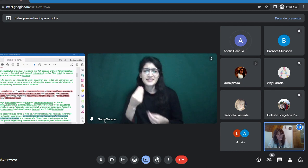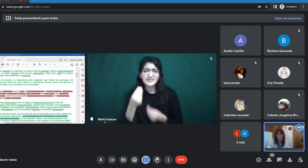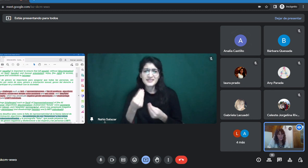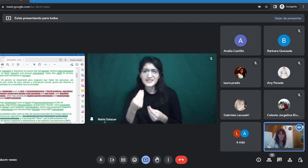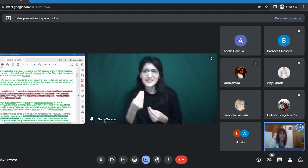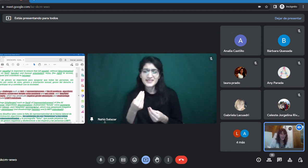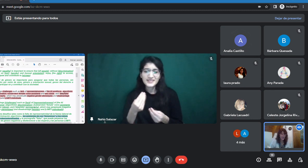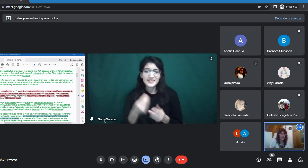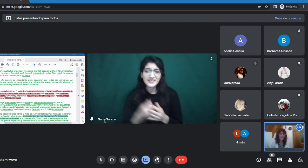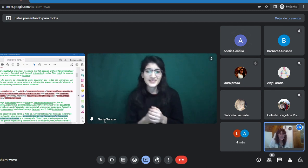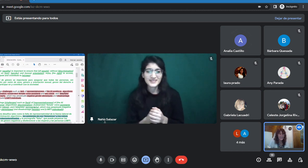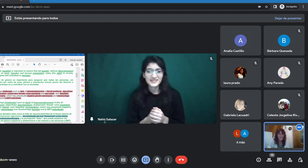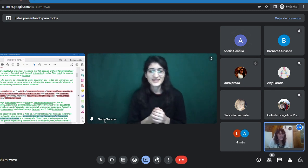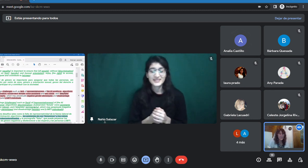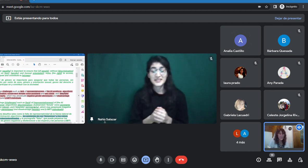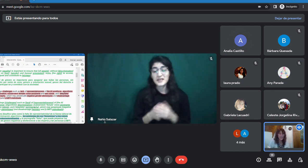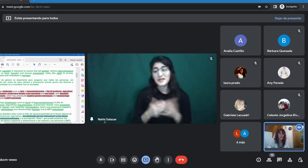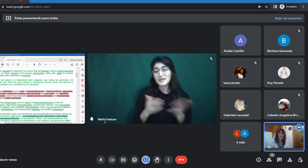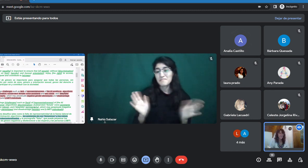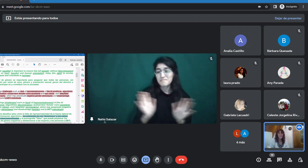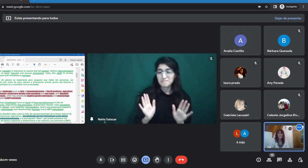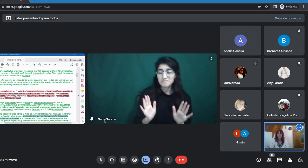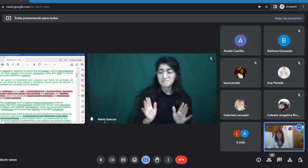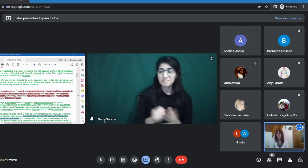eso también, en el sentido de...